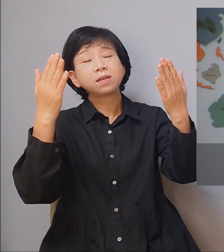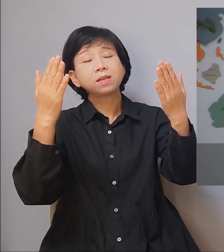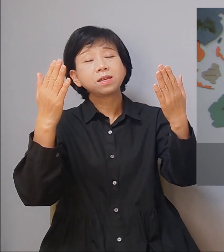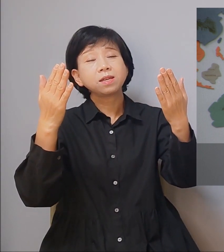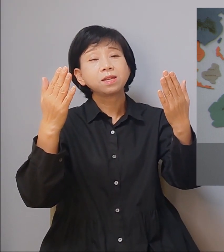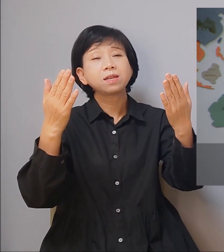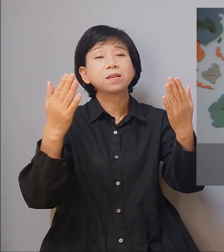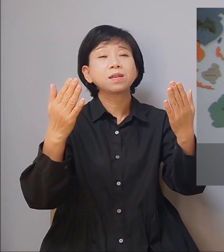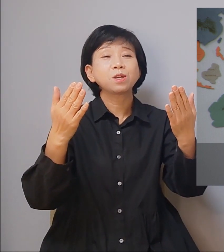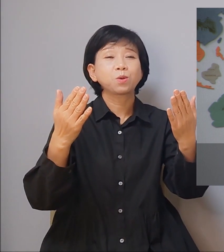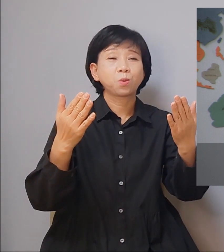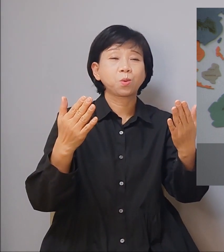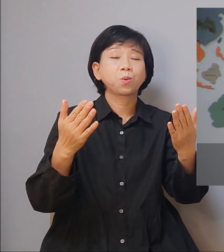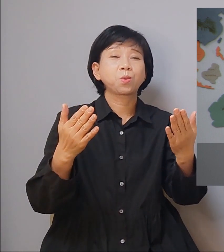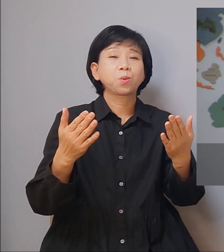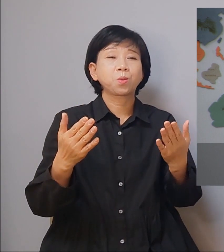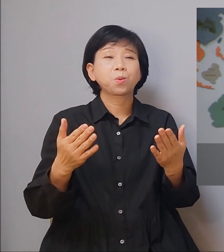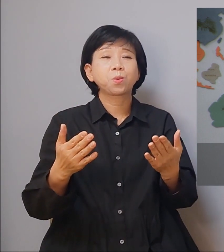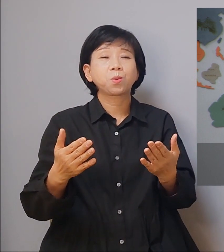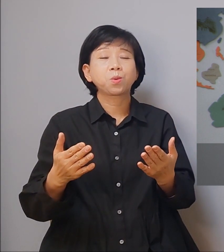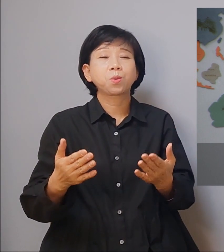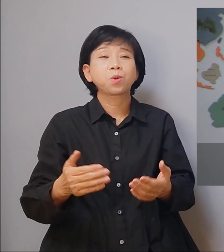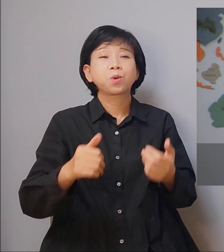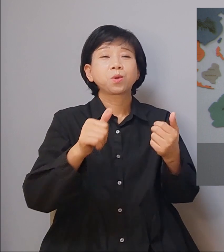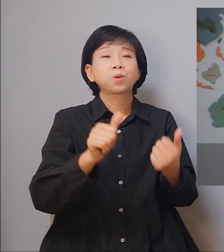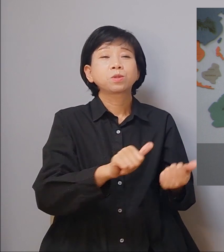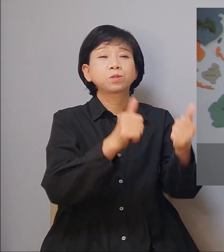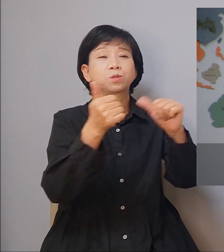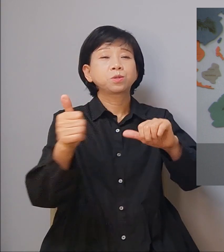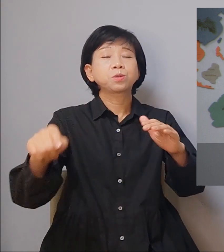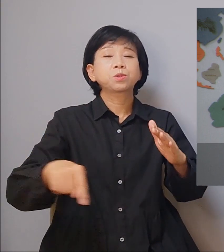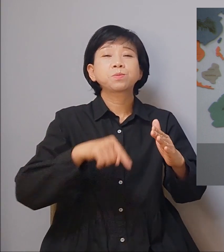용서하신 죽음에서 부활하신